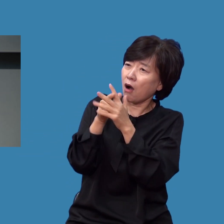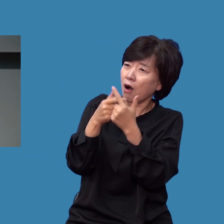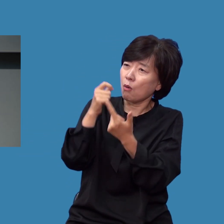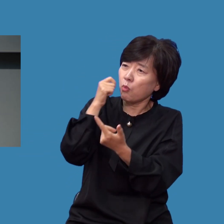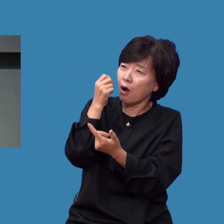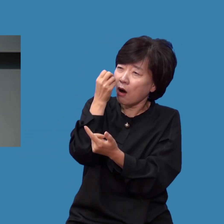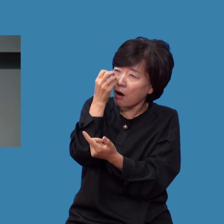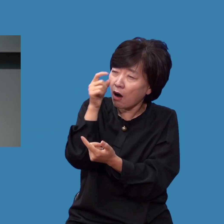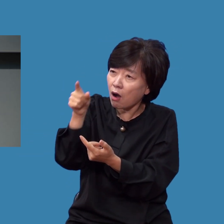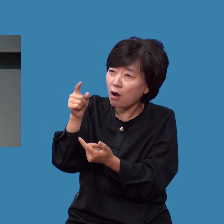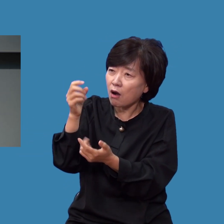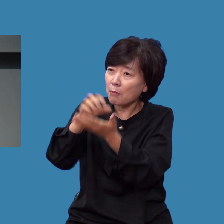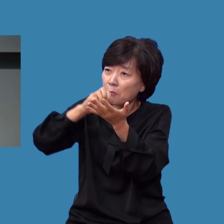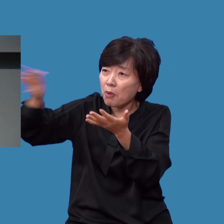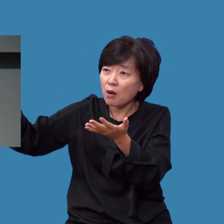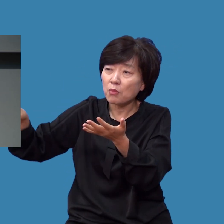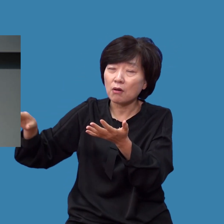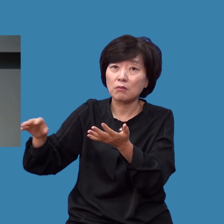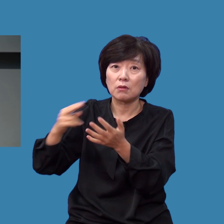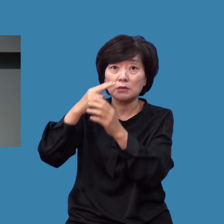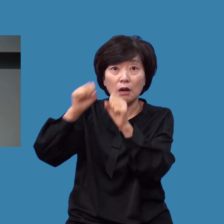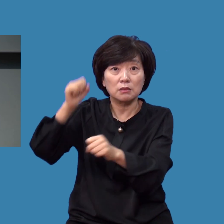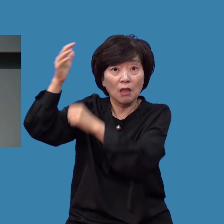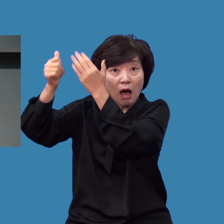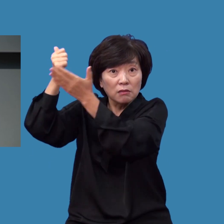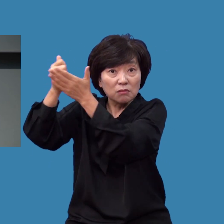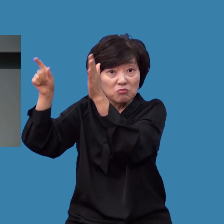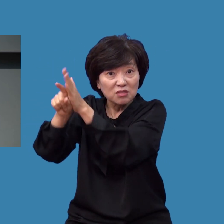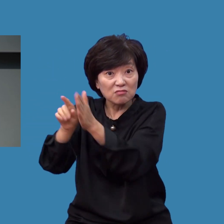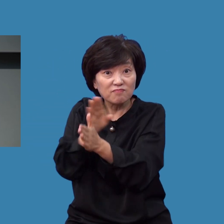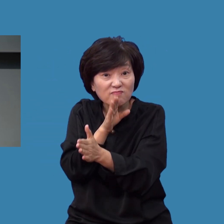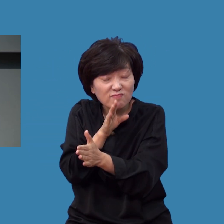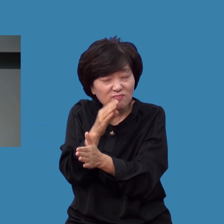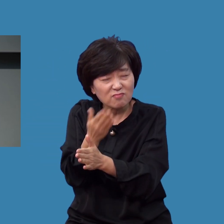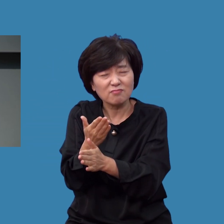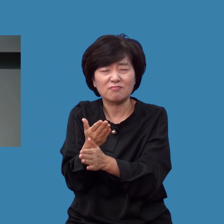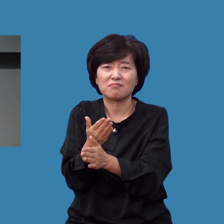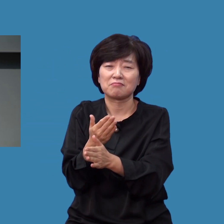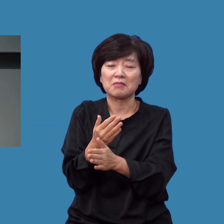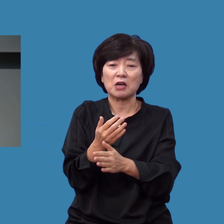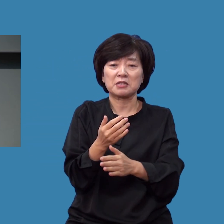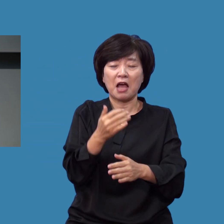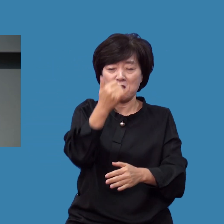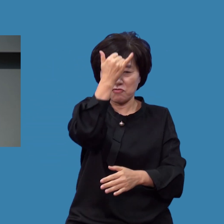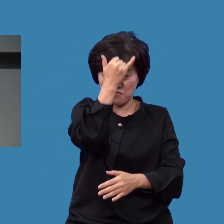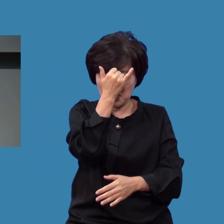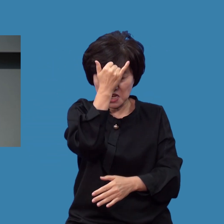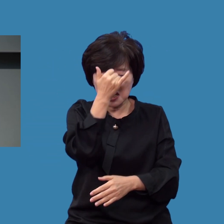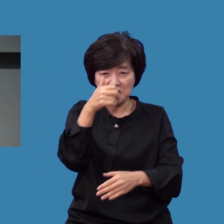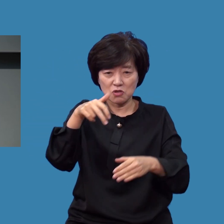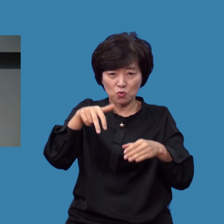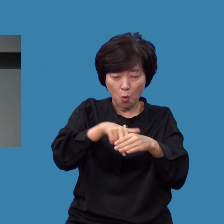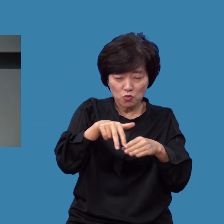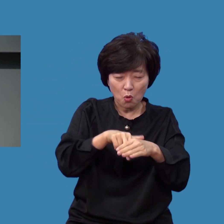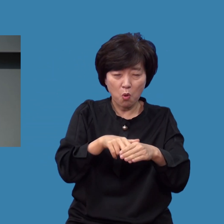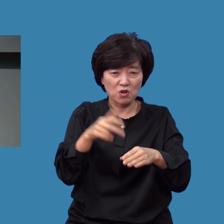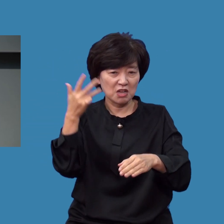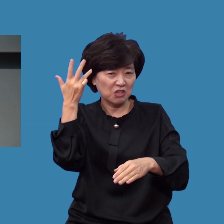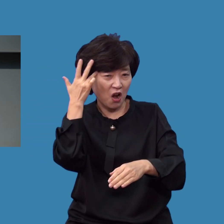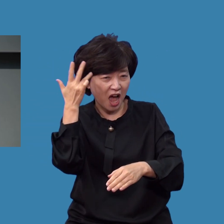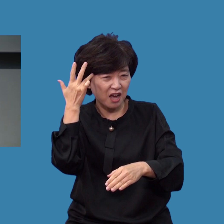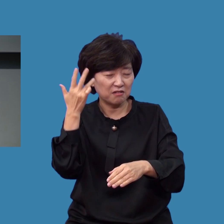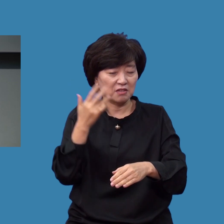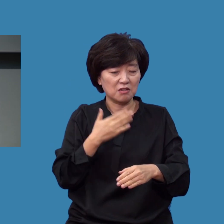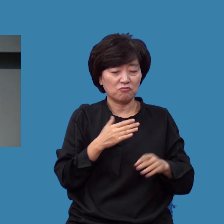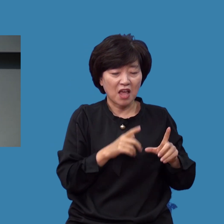이상 살아계신 하나님을 믿는 종교가 아니에요. 그렇게 되면 거기에는 그냥 윤리와 종교, 철학밖에 남지 않습니다. 그냥